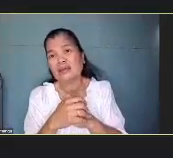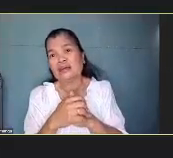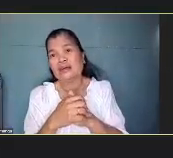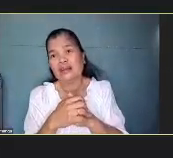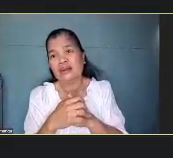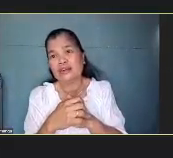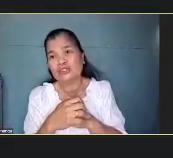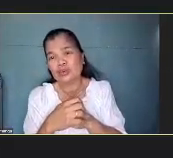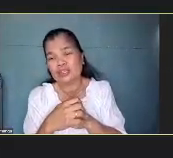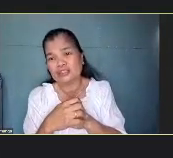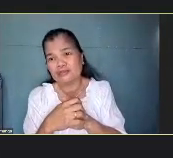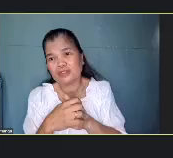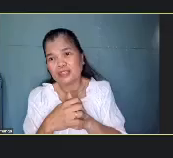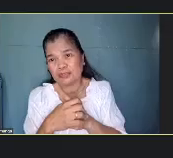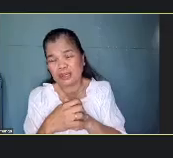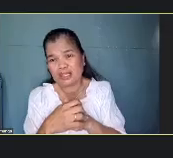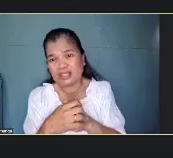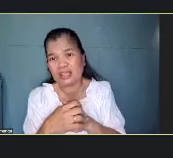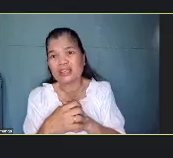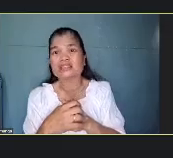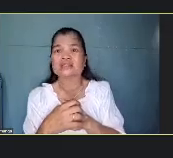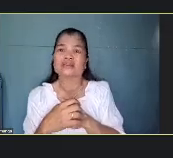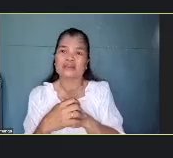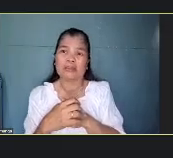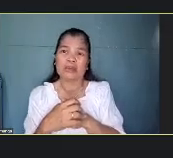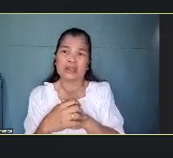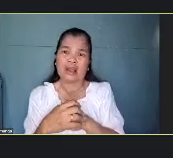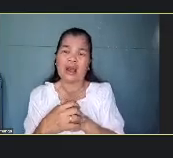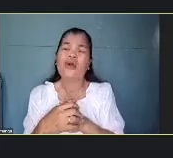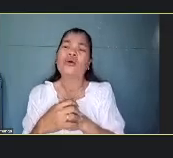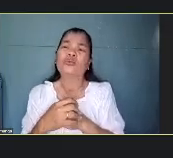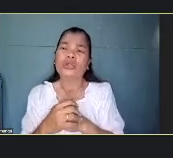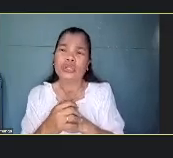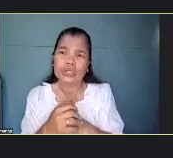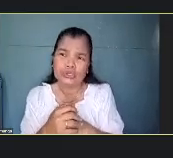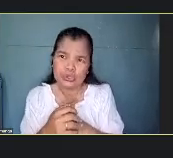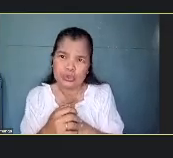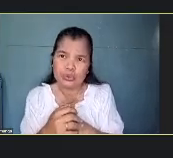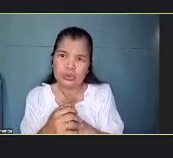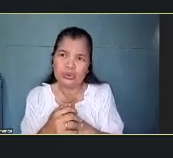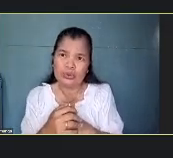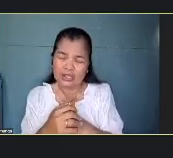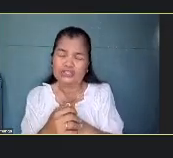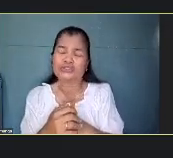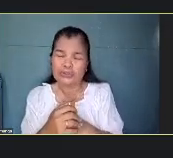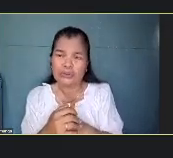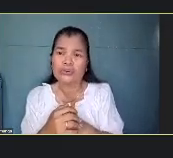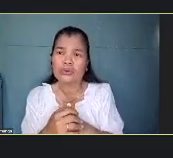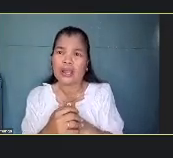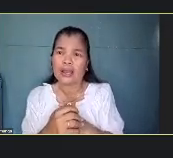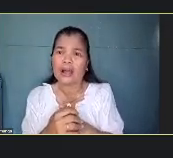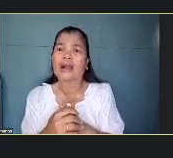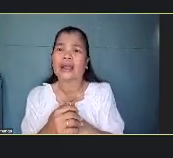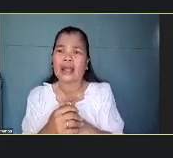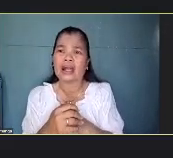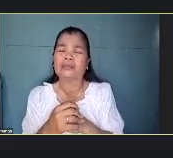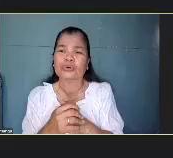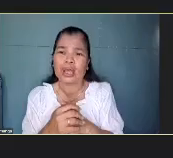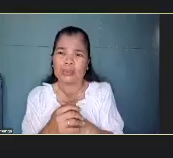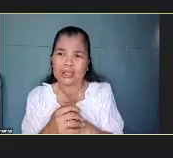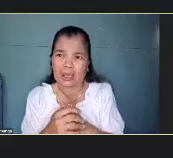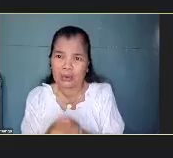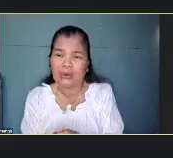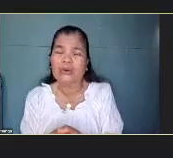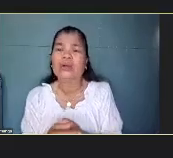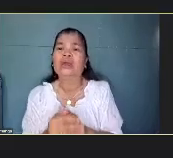the learners with disabilities. Sabi nila, we need you. That's true. Kailangan